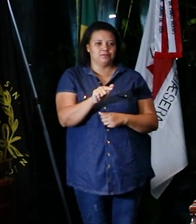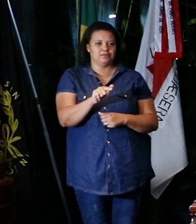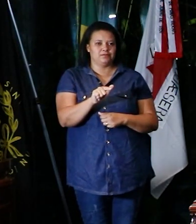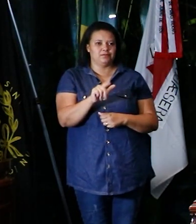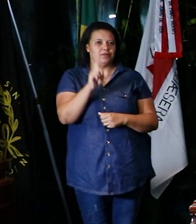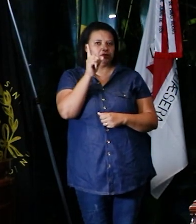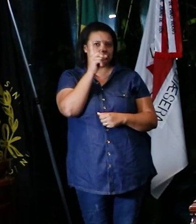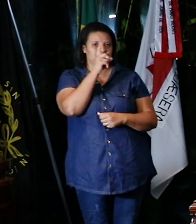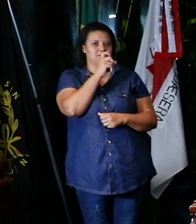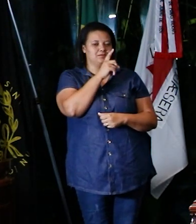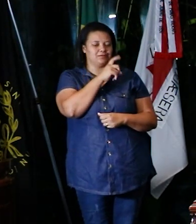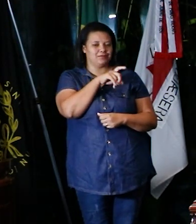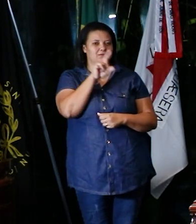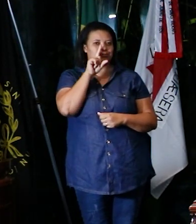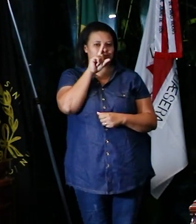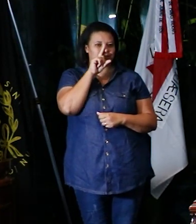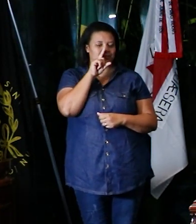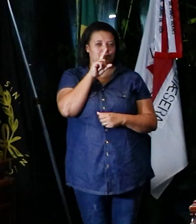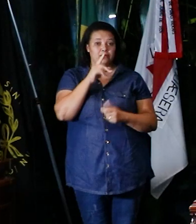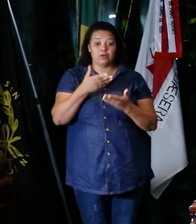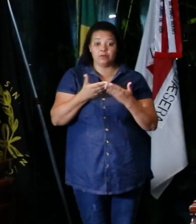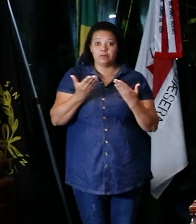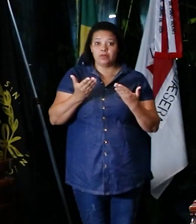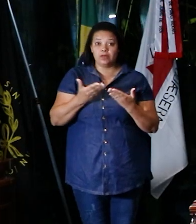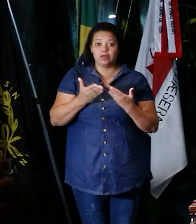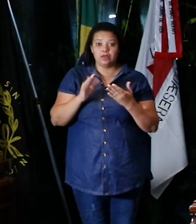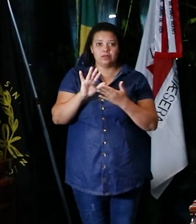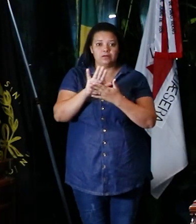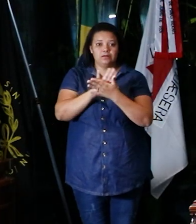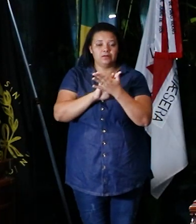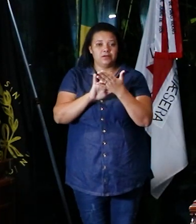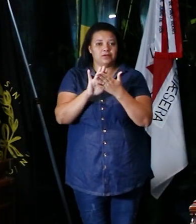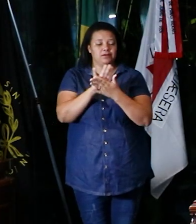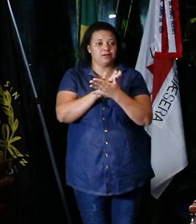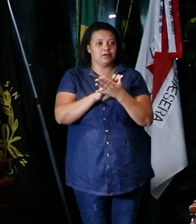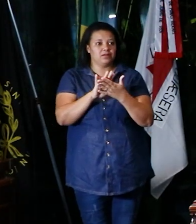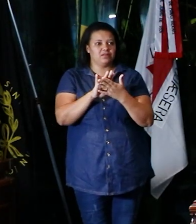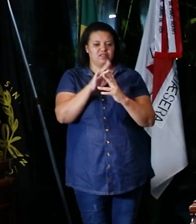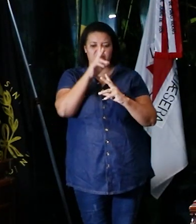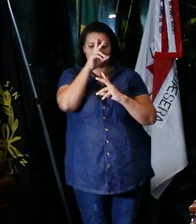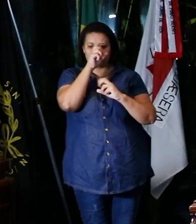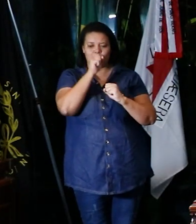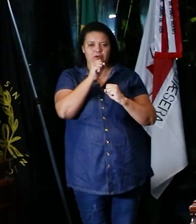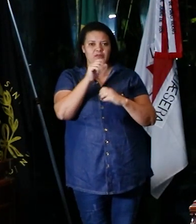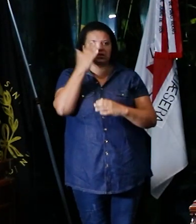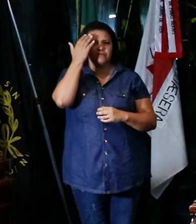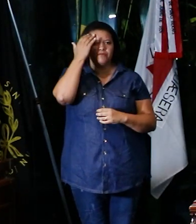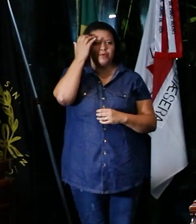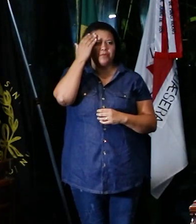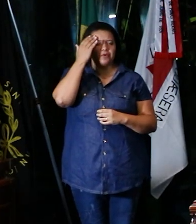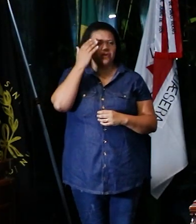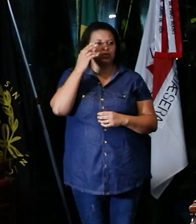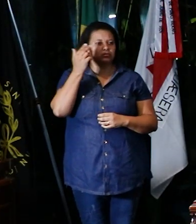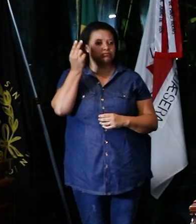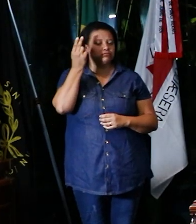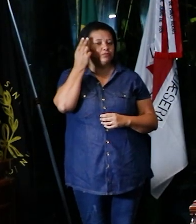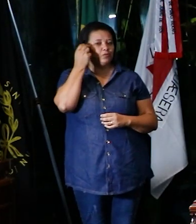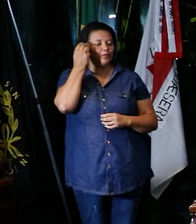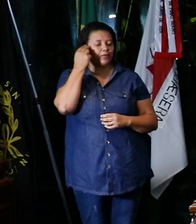rara. E não perde a fome, e não periga a força, e não pesa a fama.